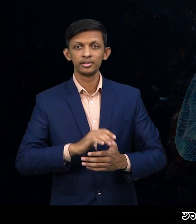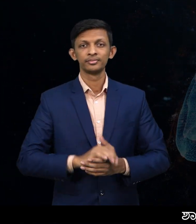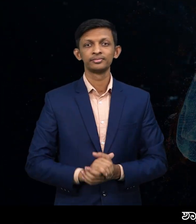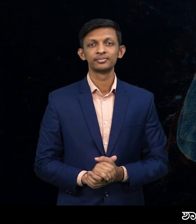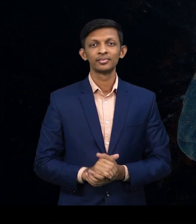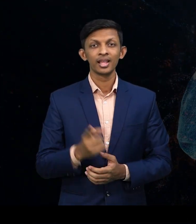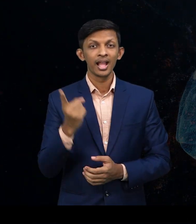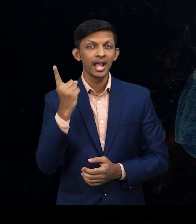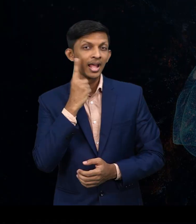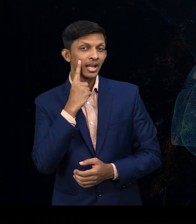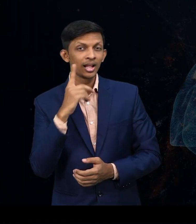ಉಚ್ಛ್ವಾಸ,